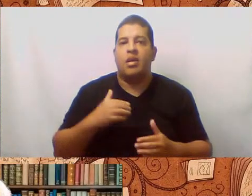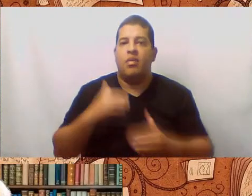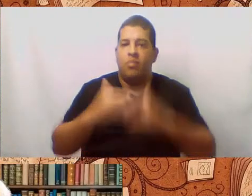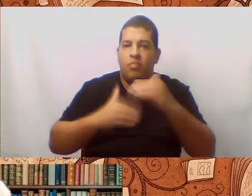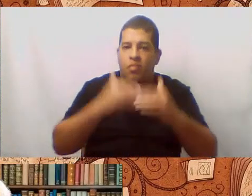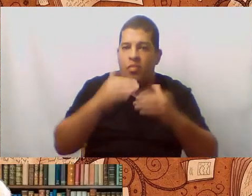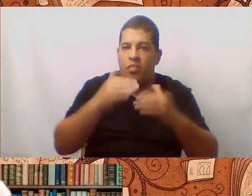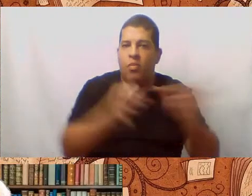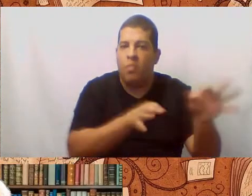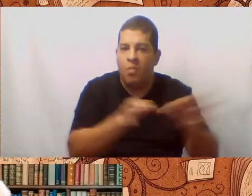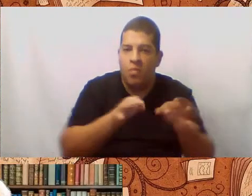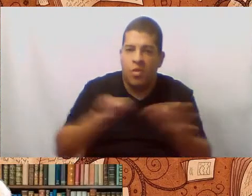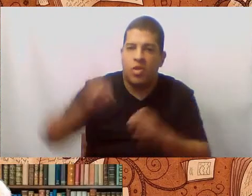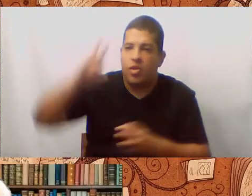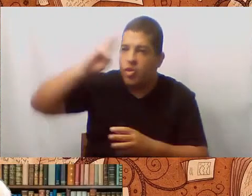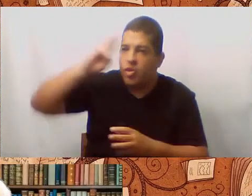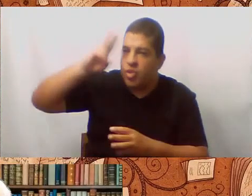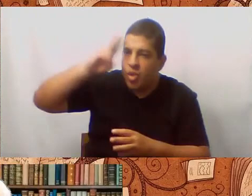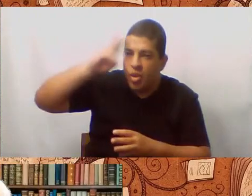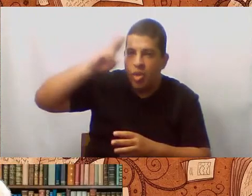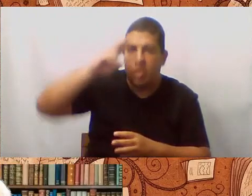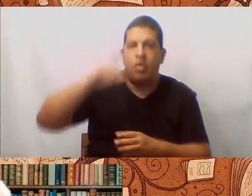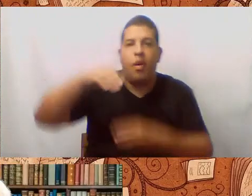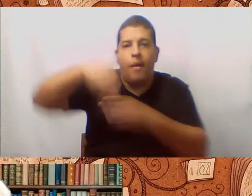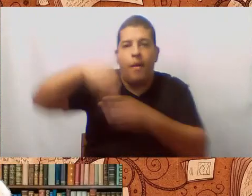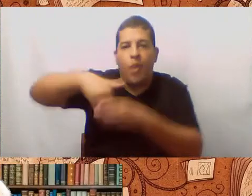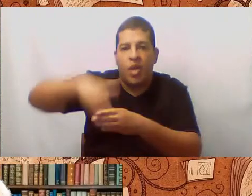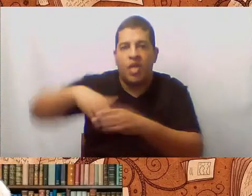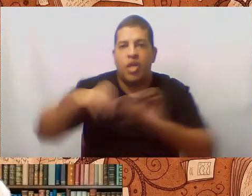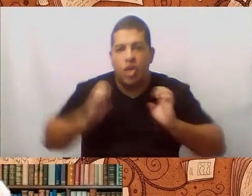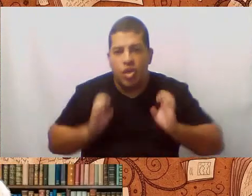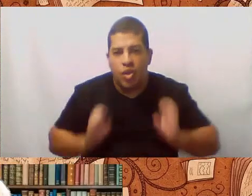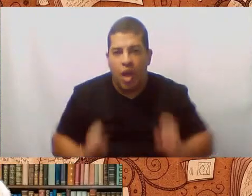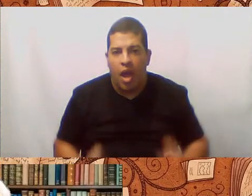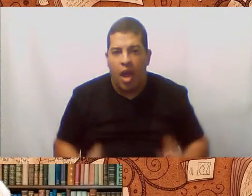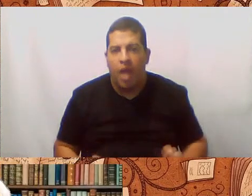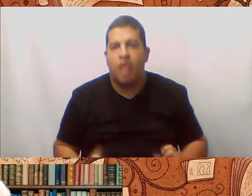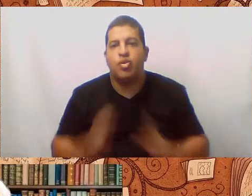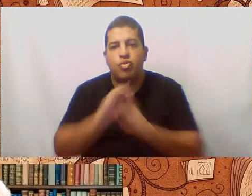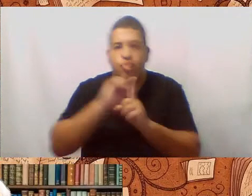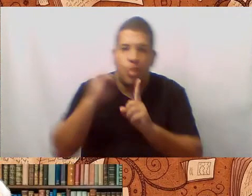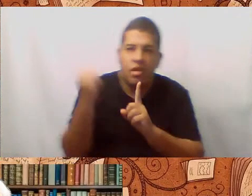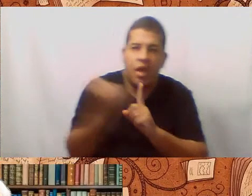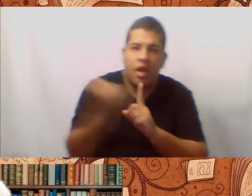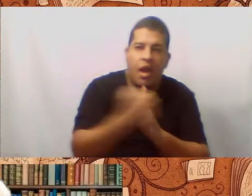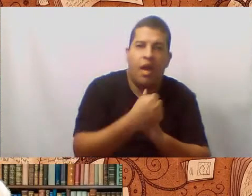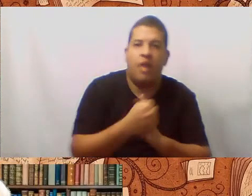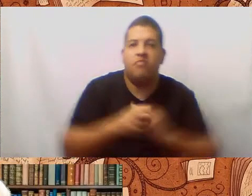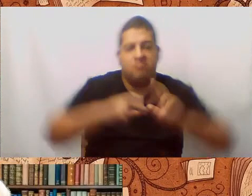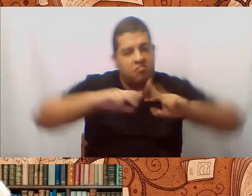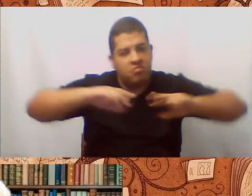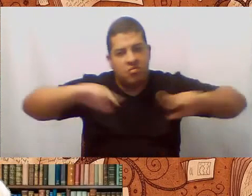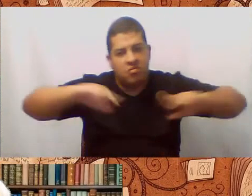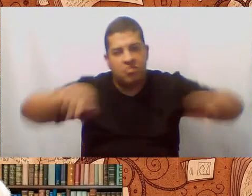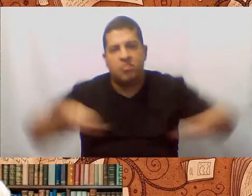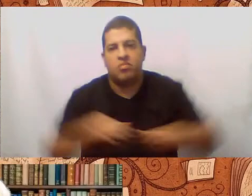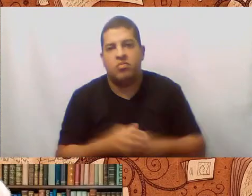sociais, políticos e éticos. Né? Se nós quisermos fazer qualquer